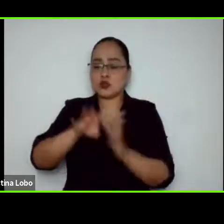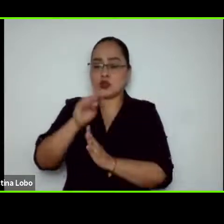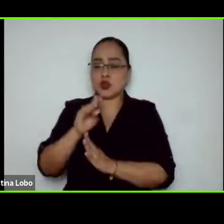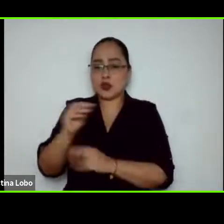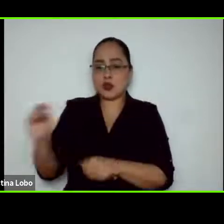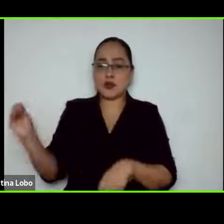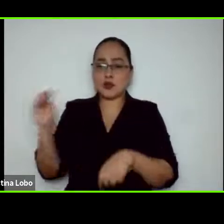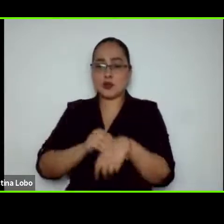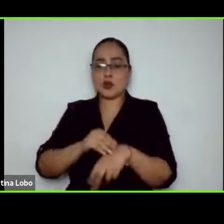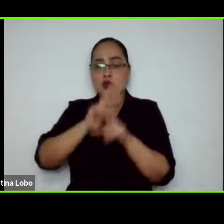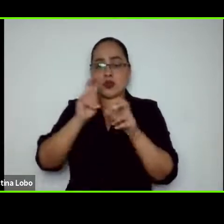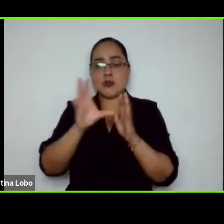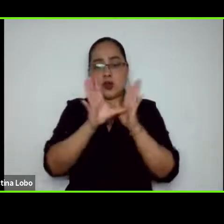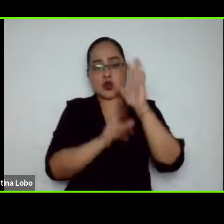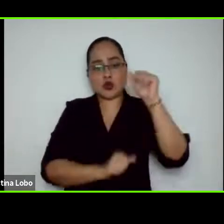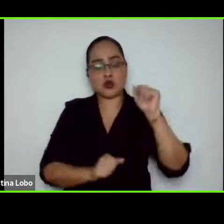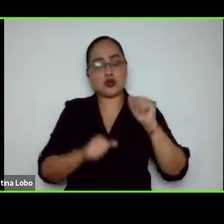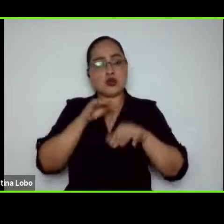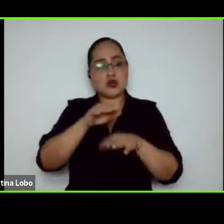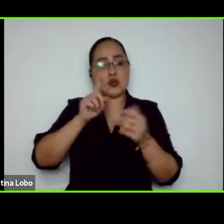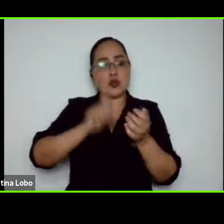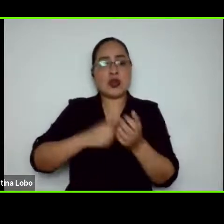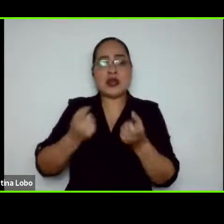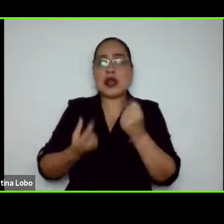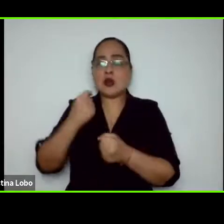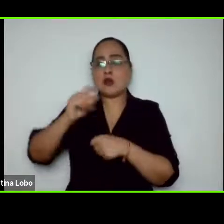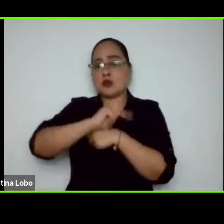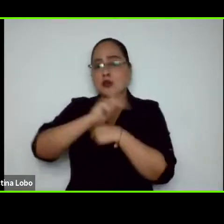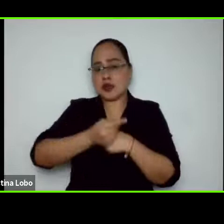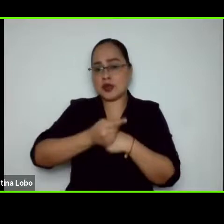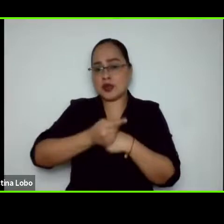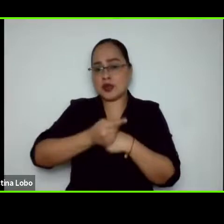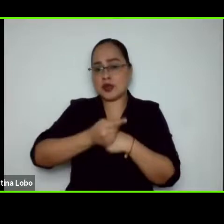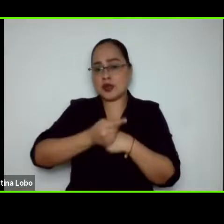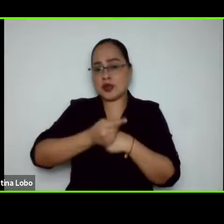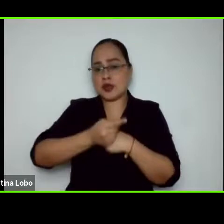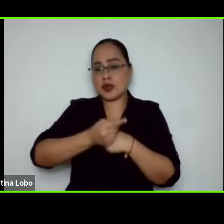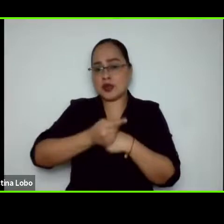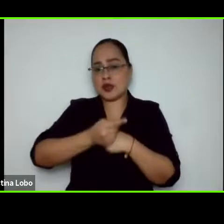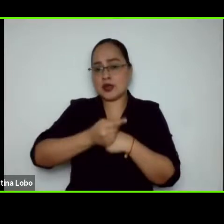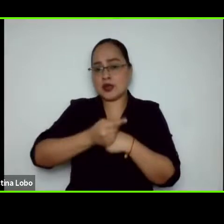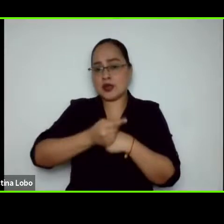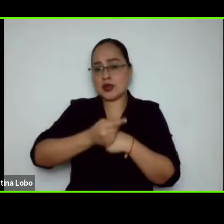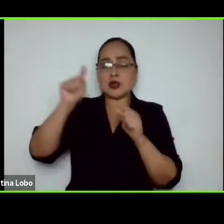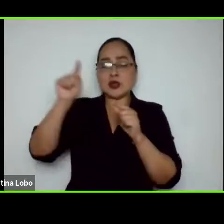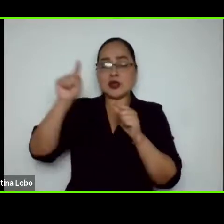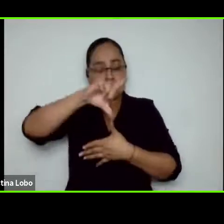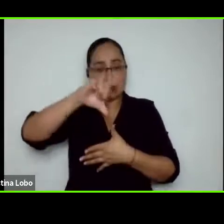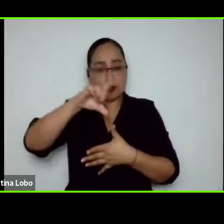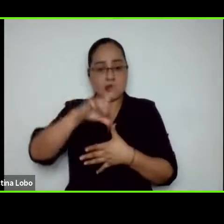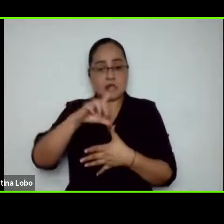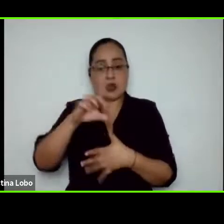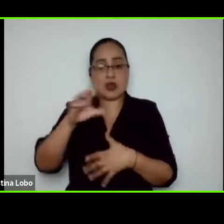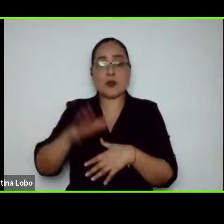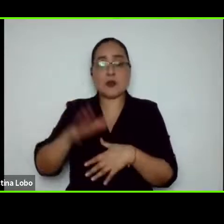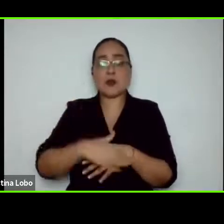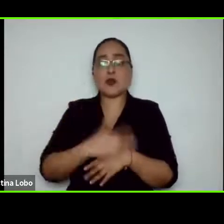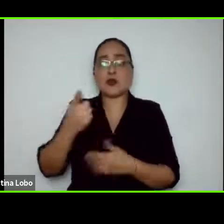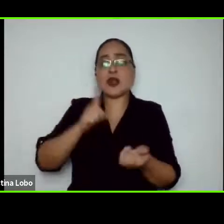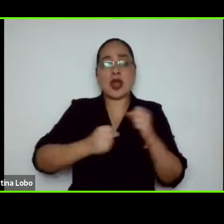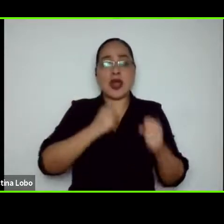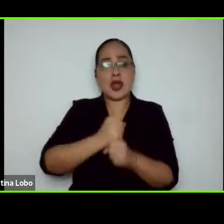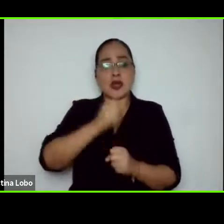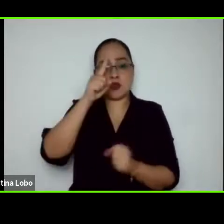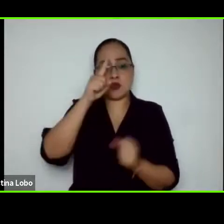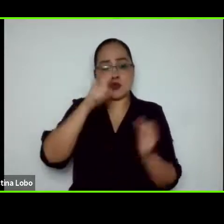en los países de Europa del Este, o en Latinoamérica también, después de las experiencias autoritarias del siglo